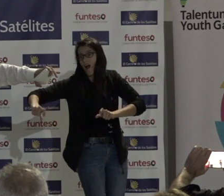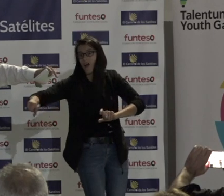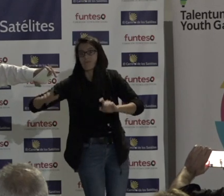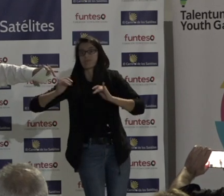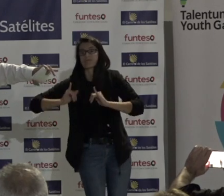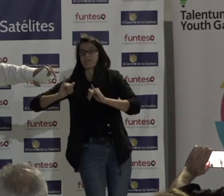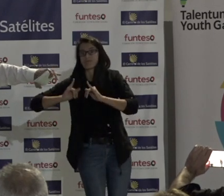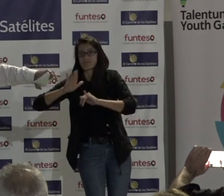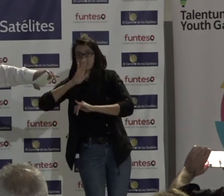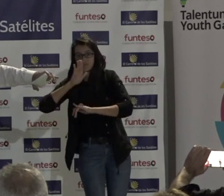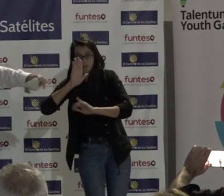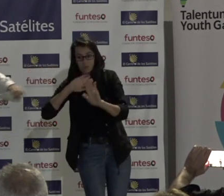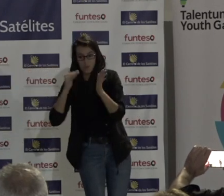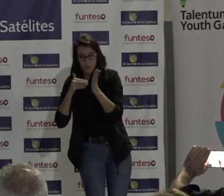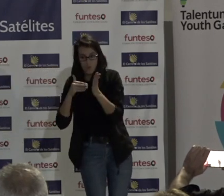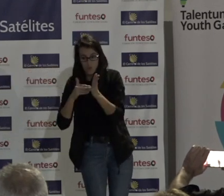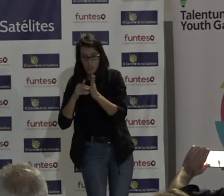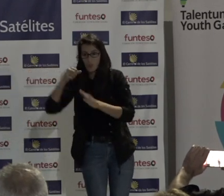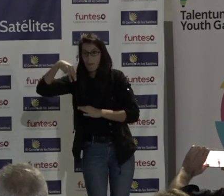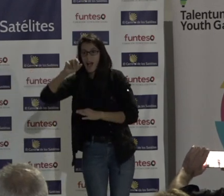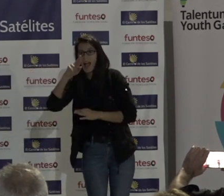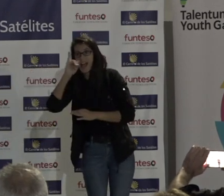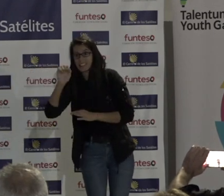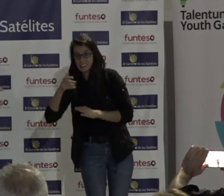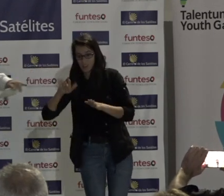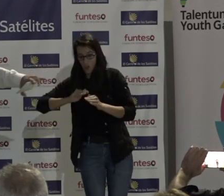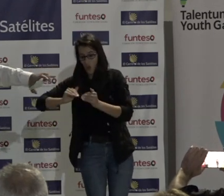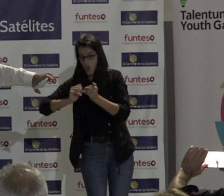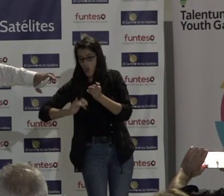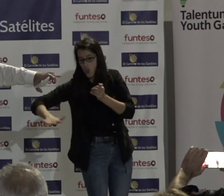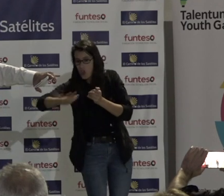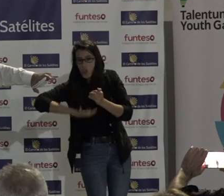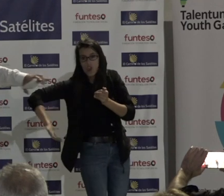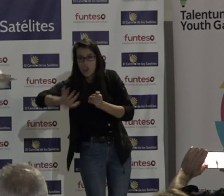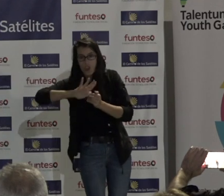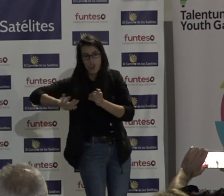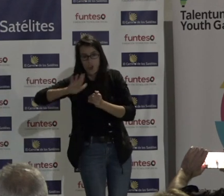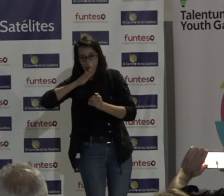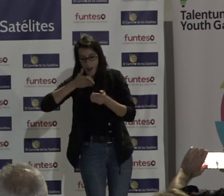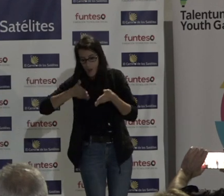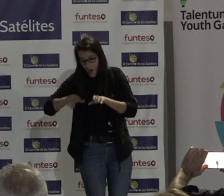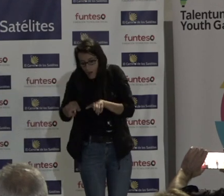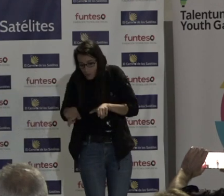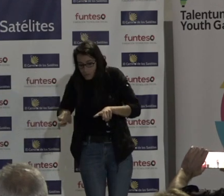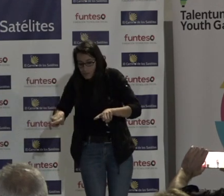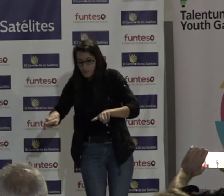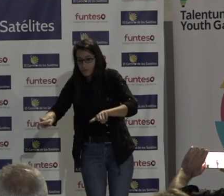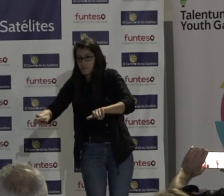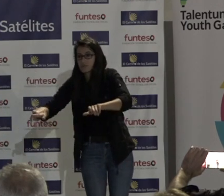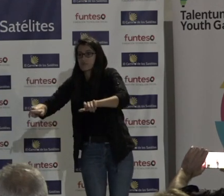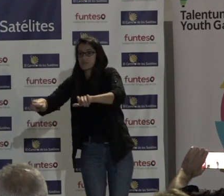Puerto Maris, el puerto de Puerto Marín, tenía un magnífico malecón fluvial y en ese malecón fluvial se